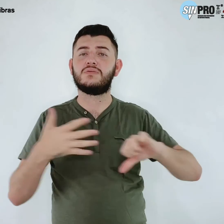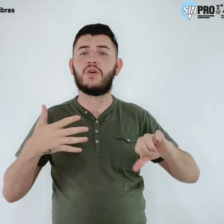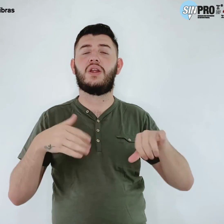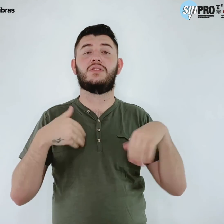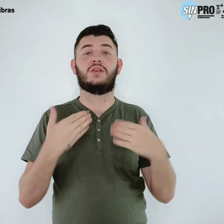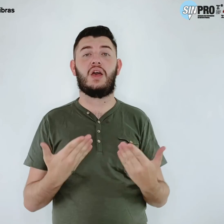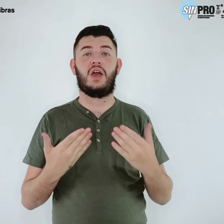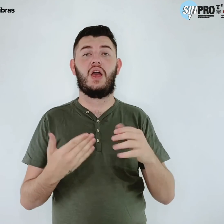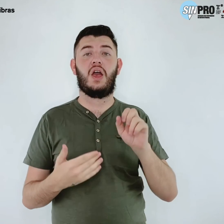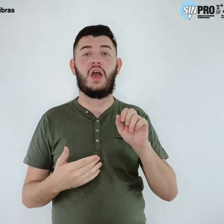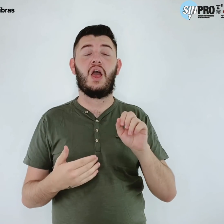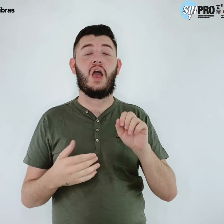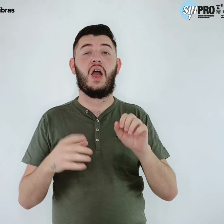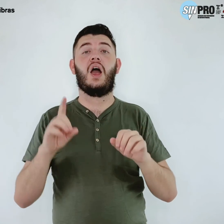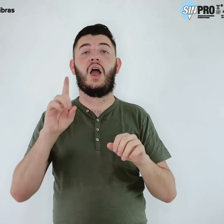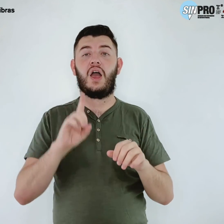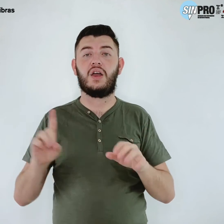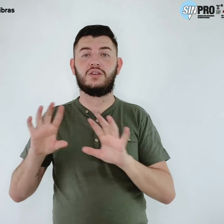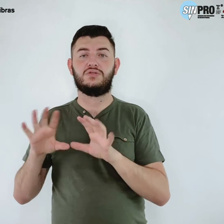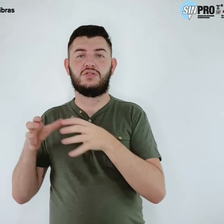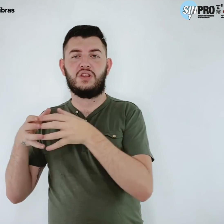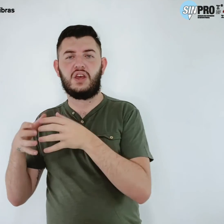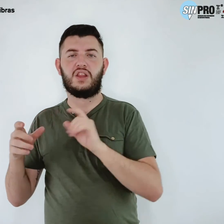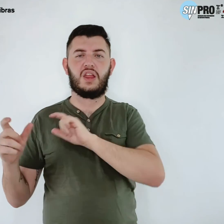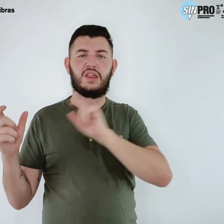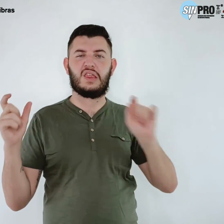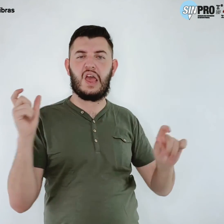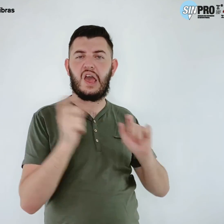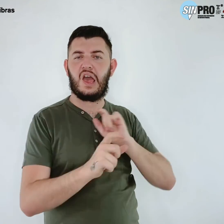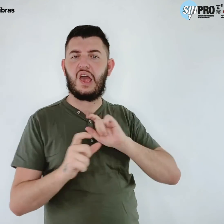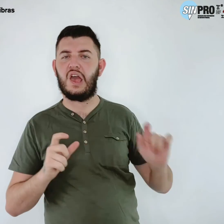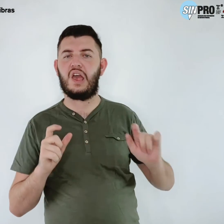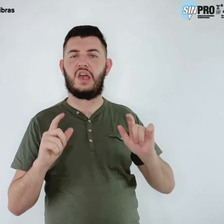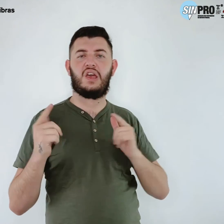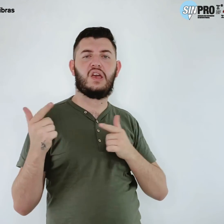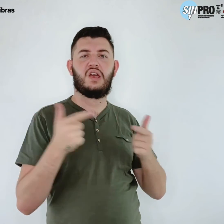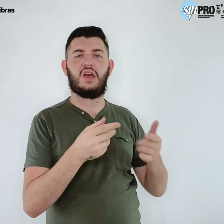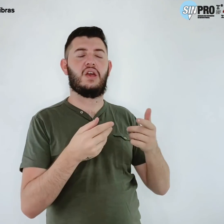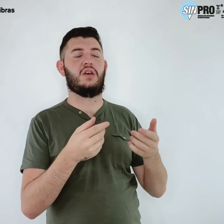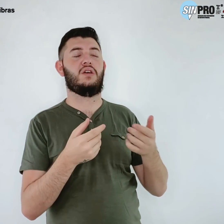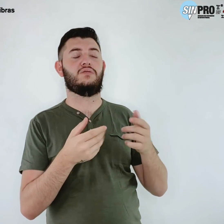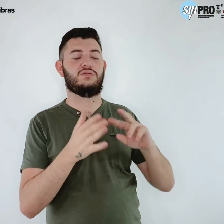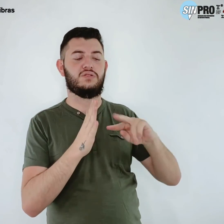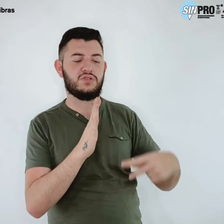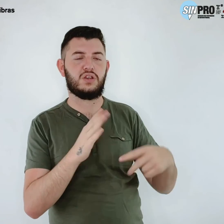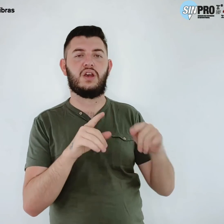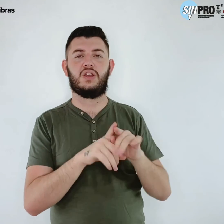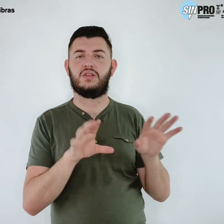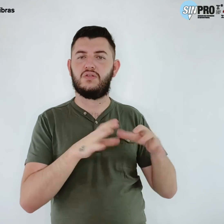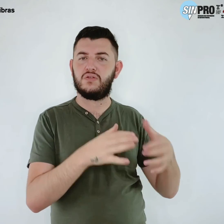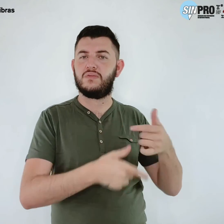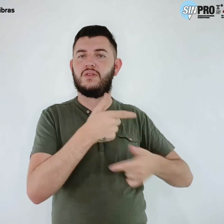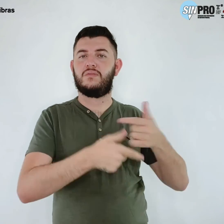ultradireita ataca os sindicatos, desune a classe trabalhadora e, com a ajuda da